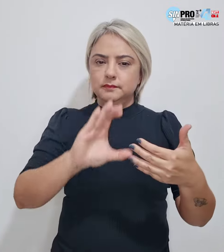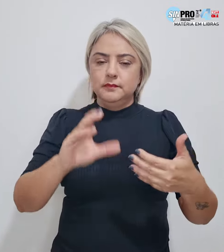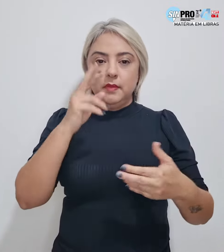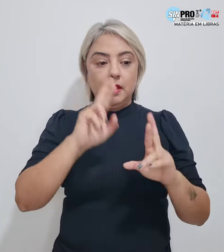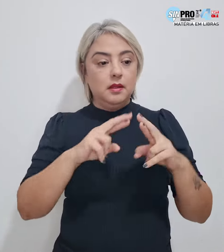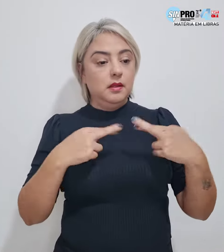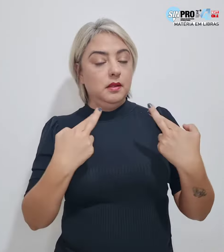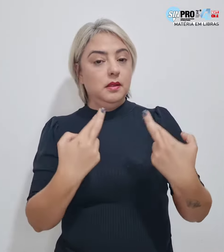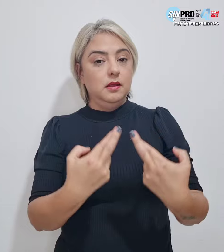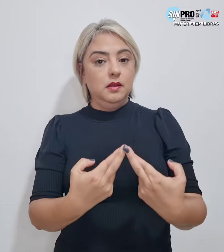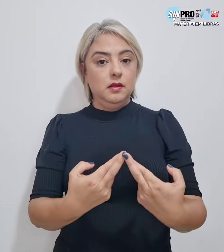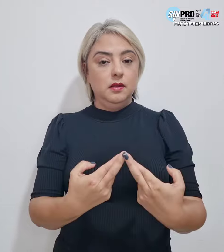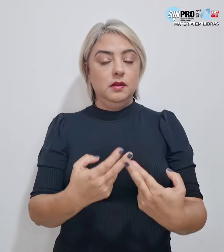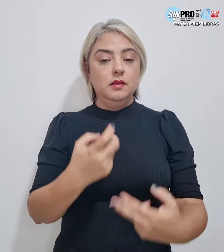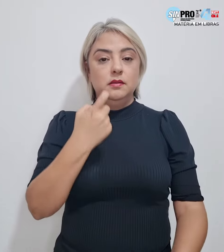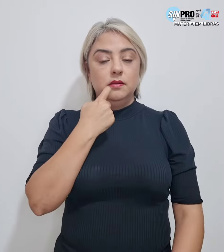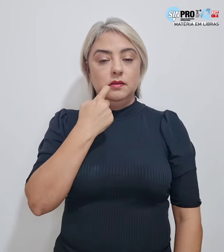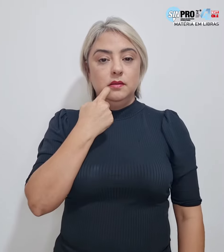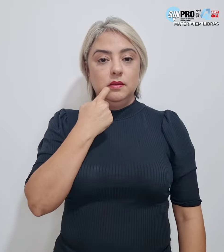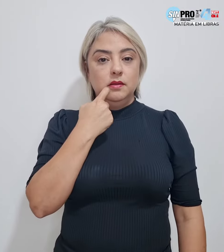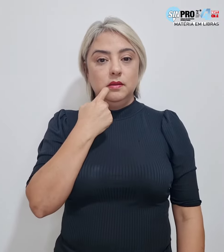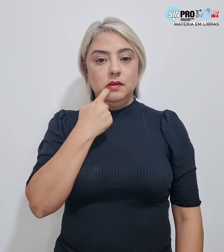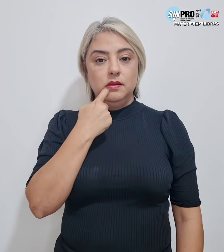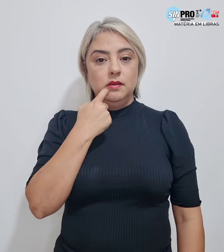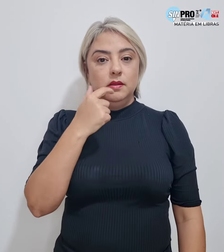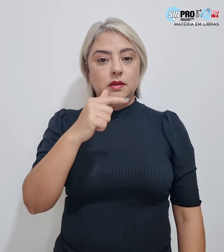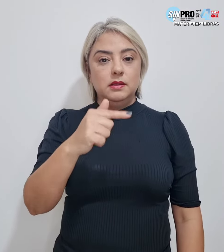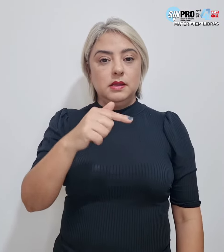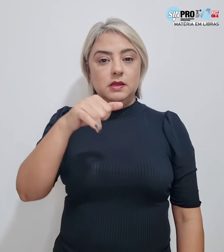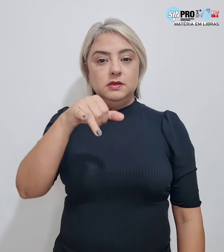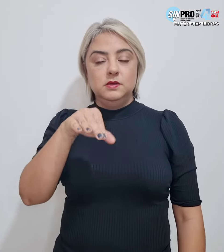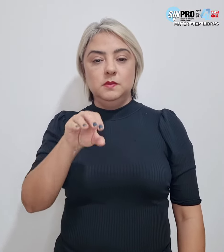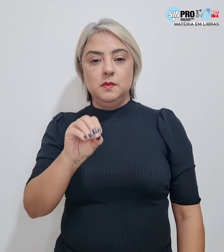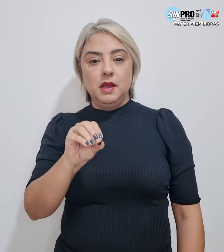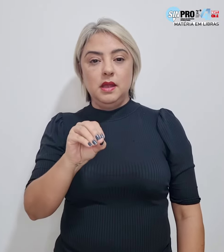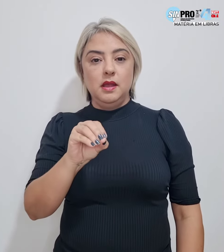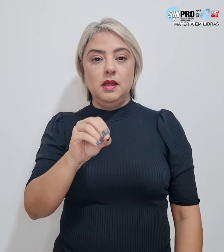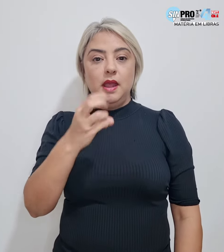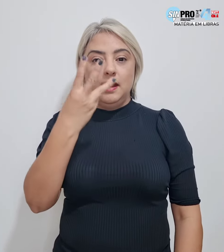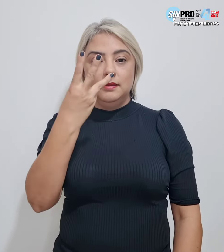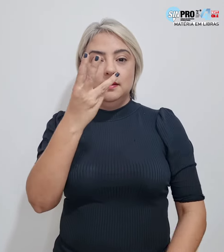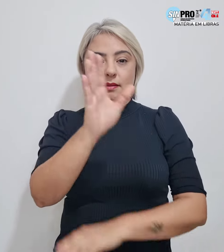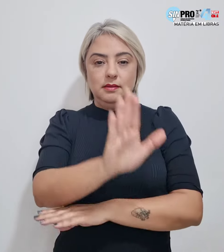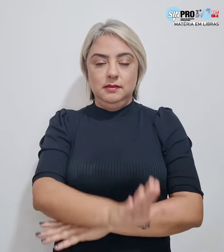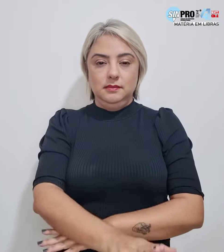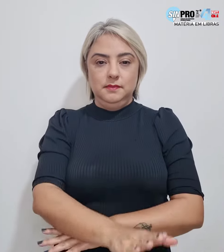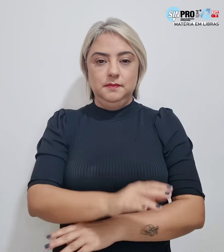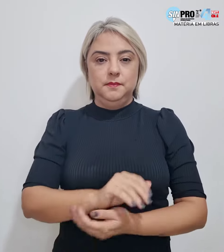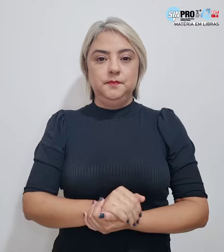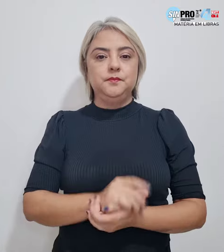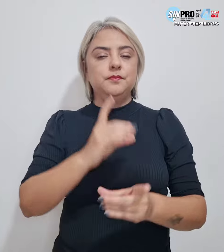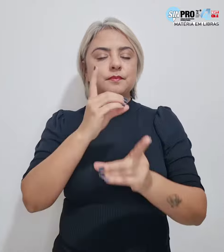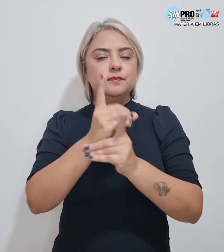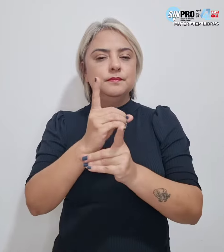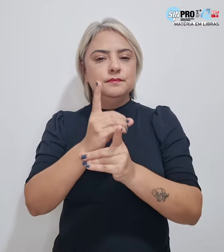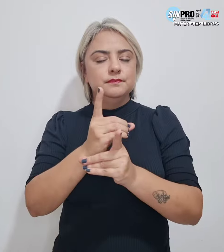para reunião nesta sexta-feira, 7 de maio, às 15 horas. O encontro